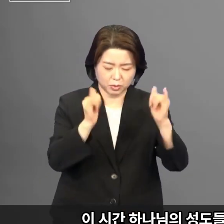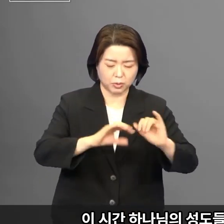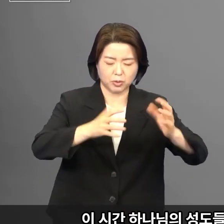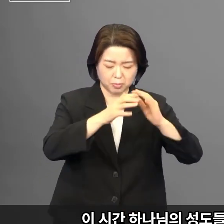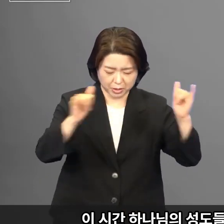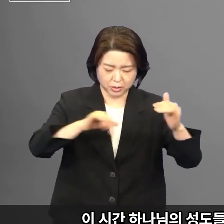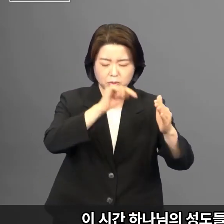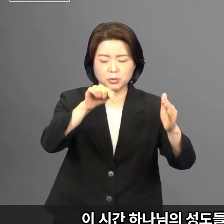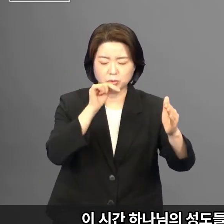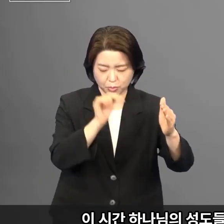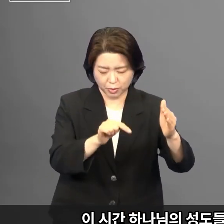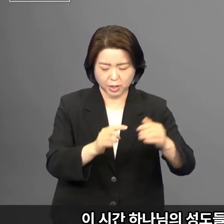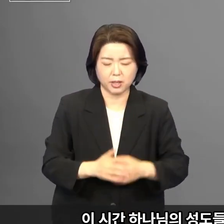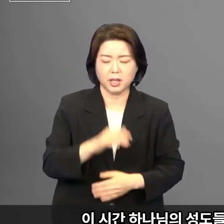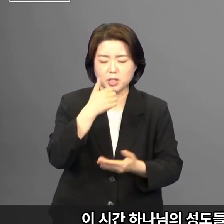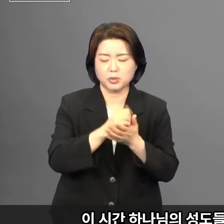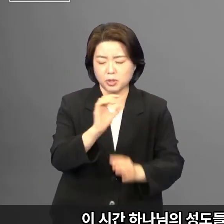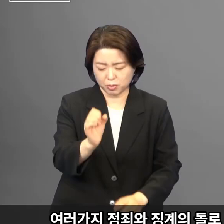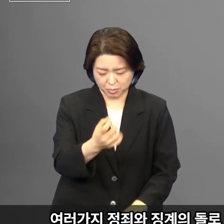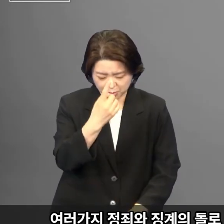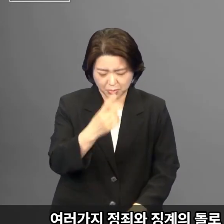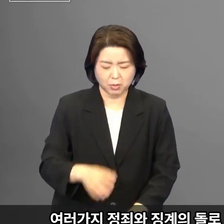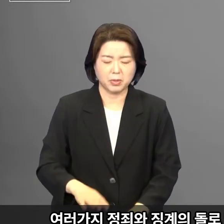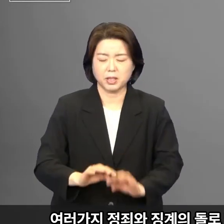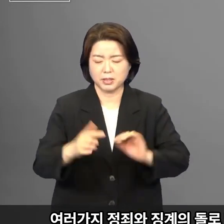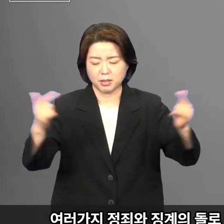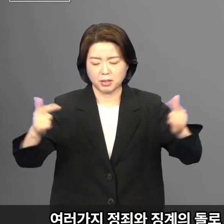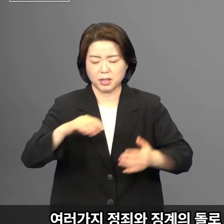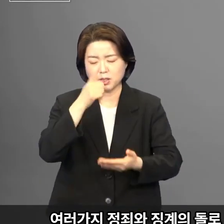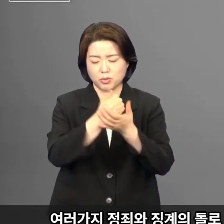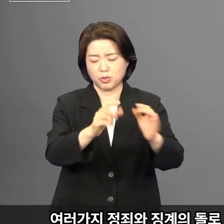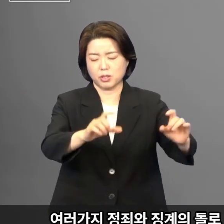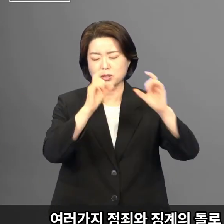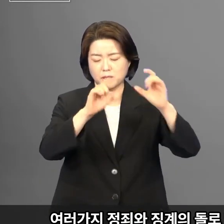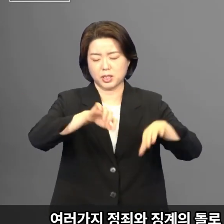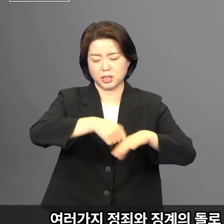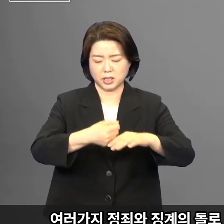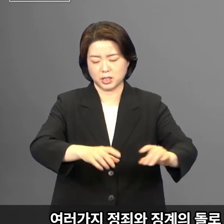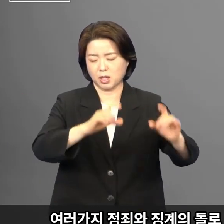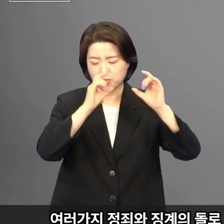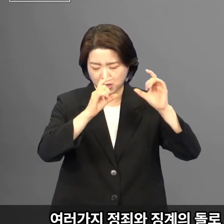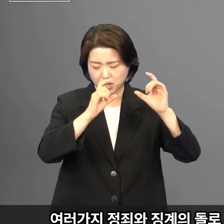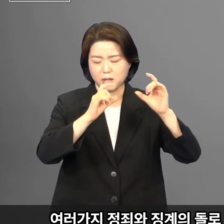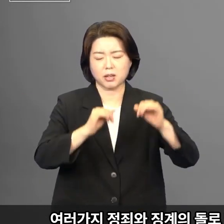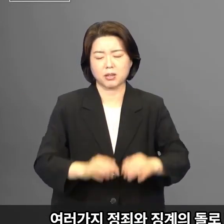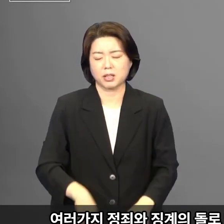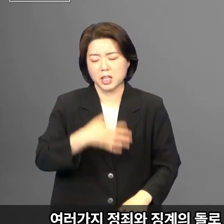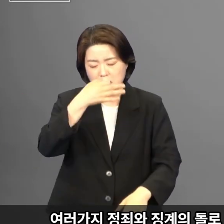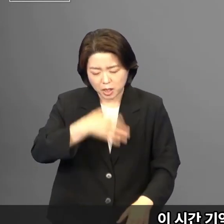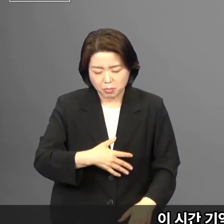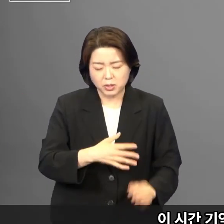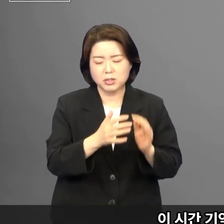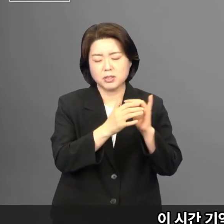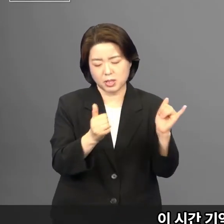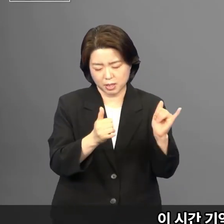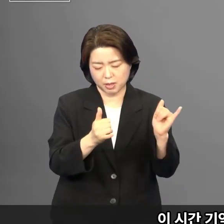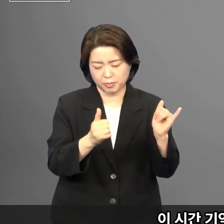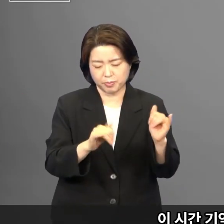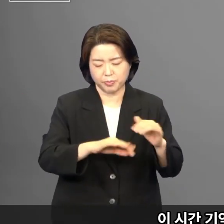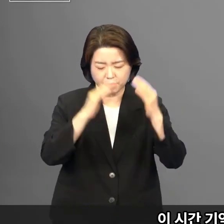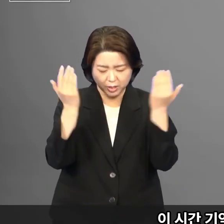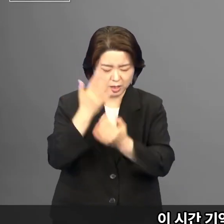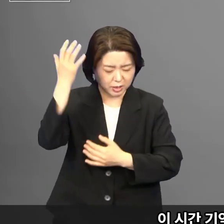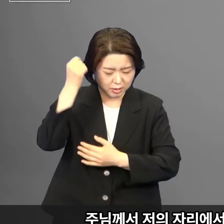백성들 가운데 죄로 말미암아 여러 가지 정죄와 징계의 돌로 말미암아 힘들어하는 주의 백성들을 이 시간